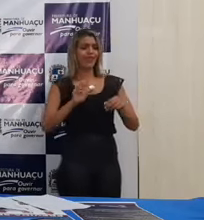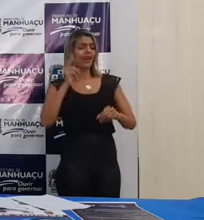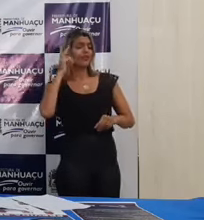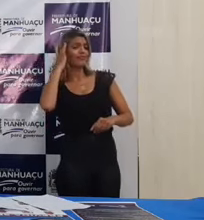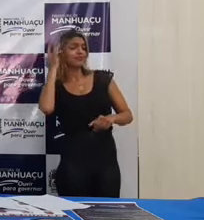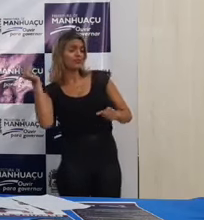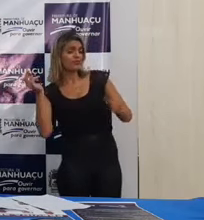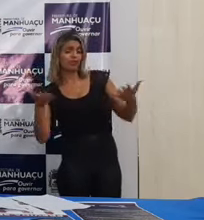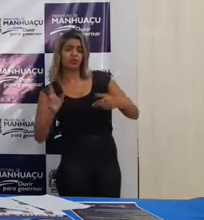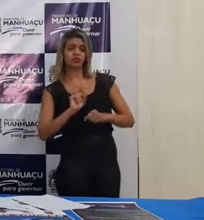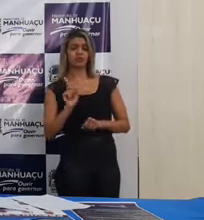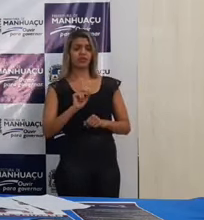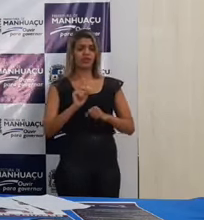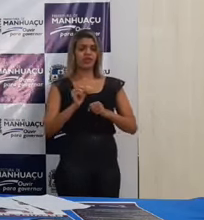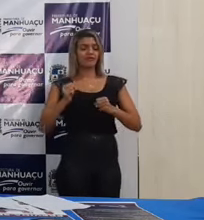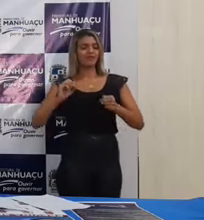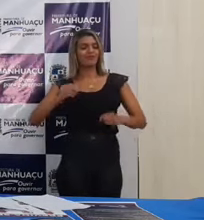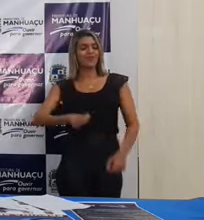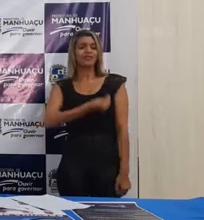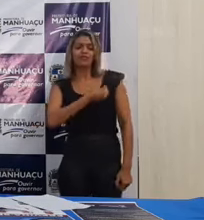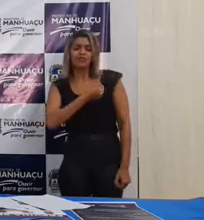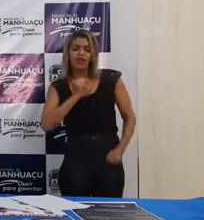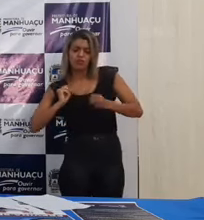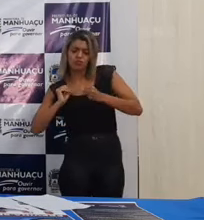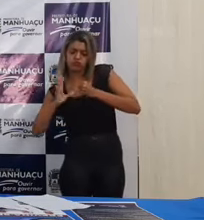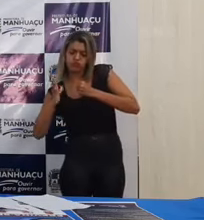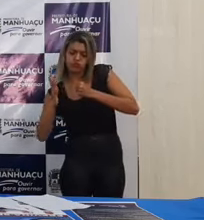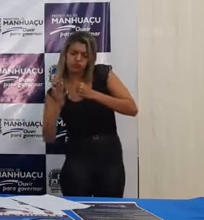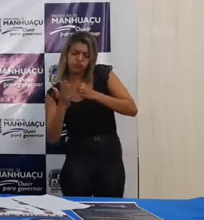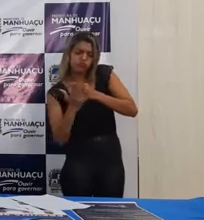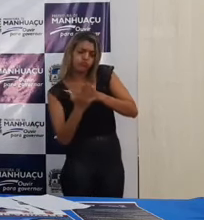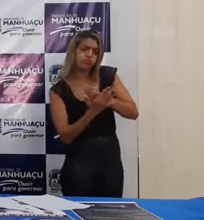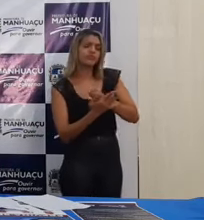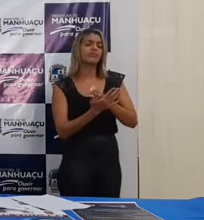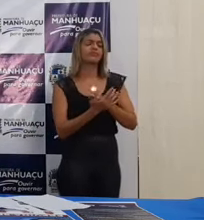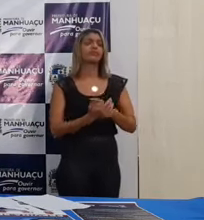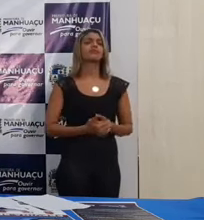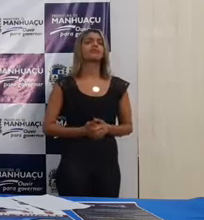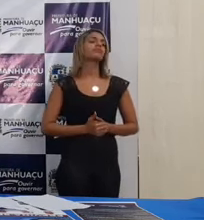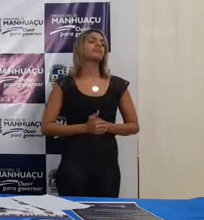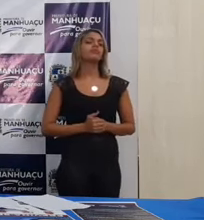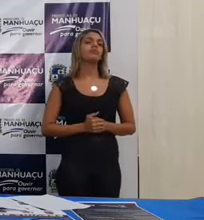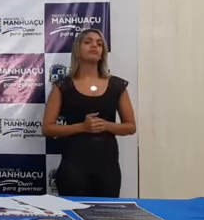que conviver com o vírus. Então é o momento de todos ajudarem.